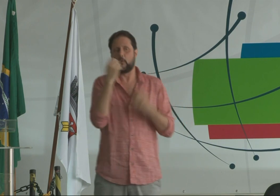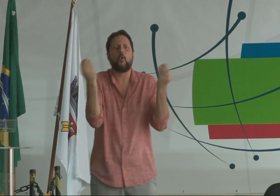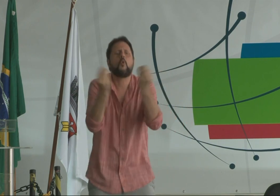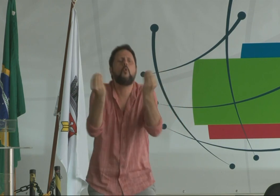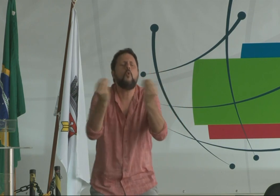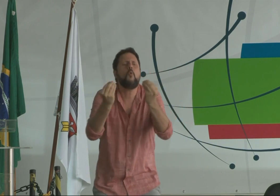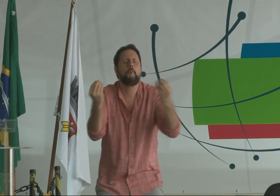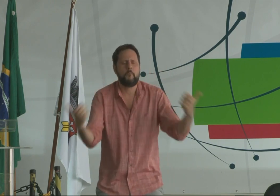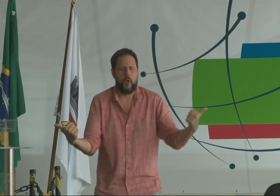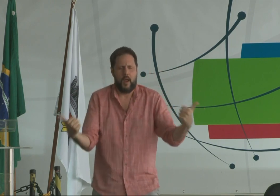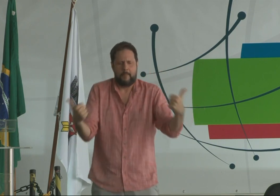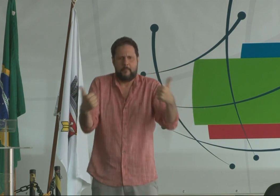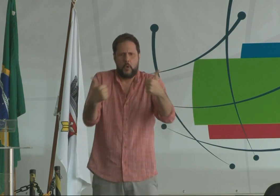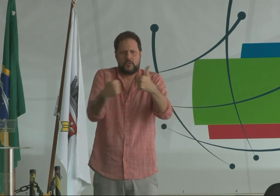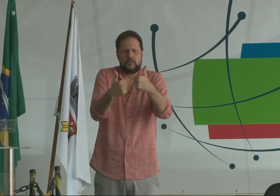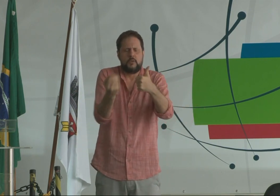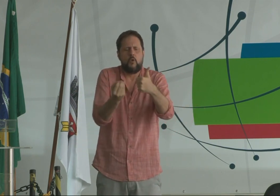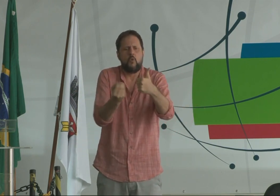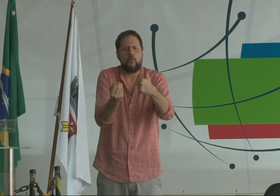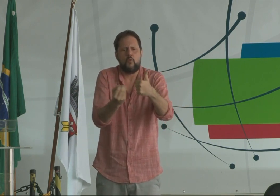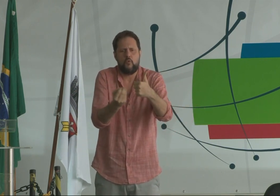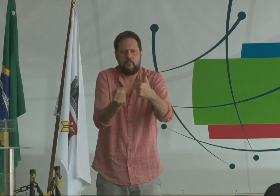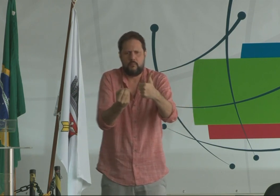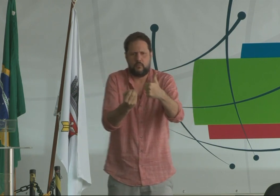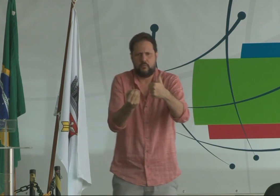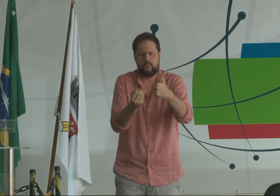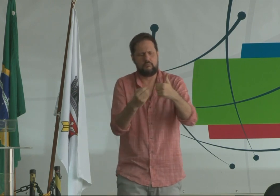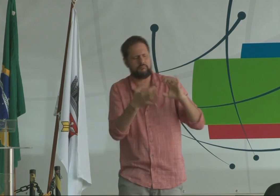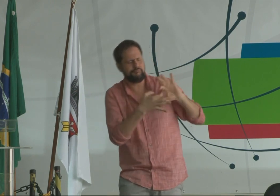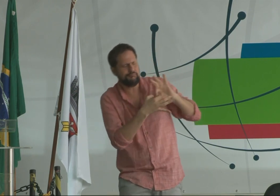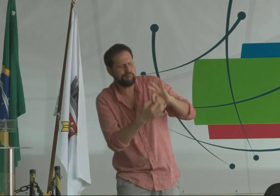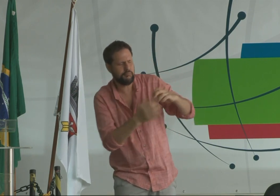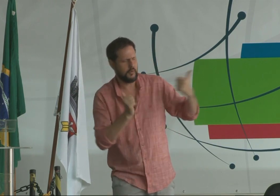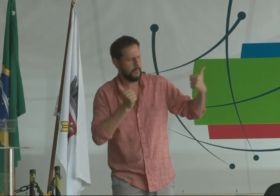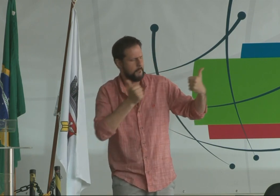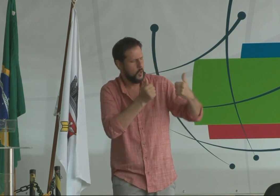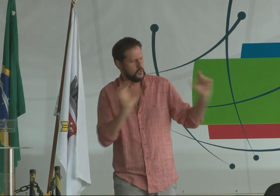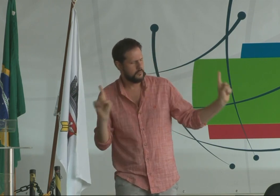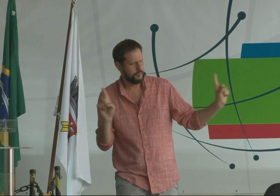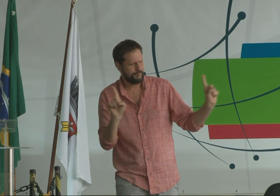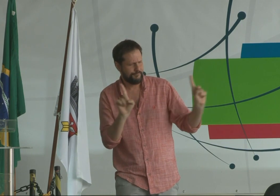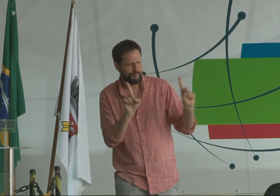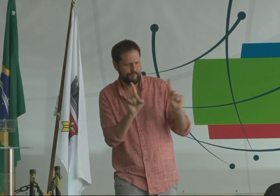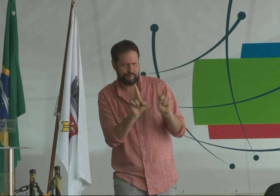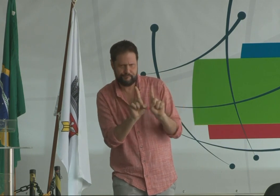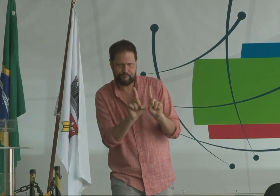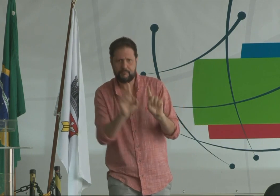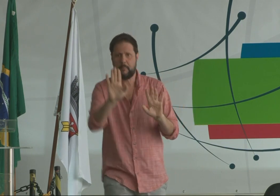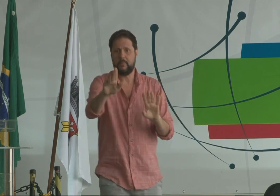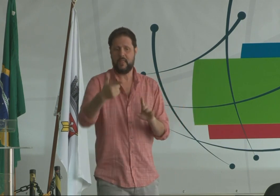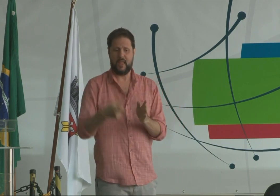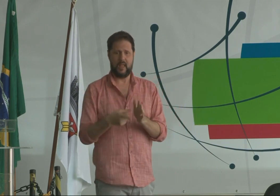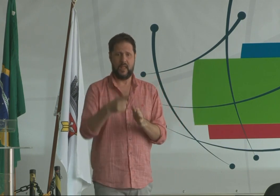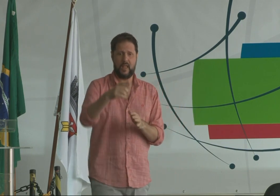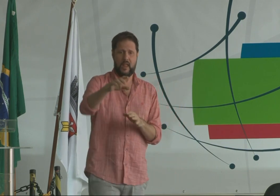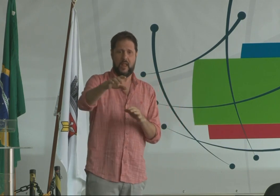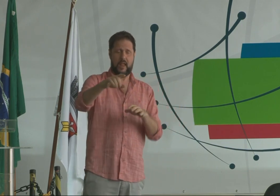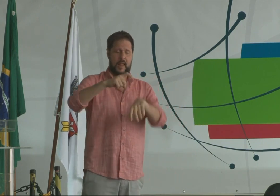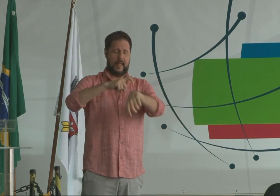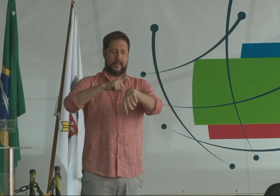curtos com ouvintes, e como a gente consegue fazer, de alguma forma, uma aproximação em relação a esses tipos de pessoas.